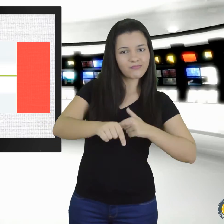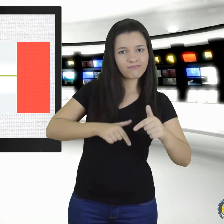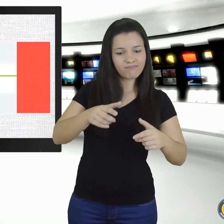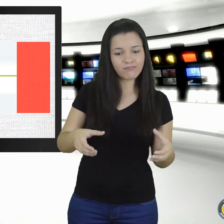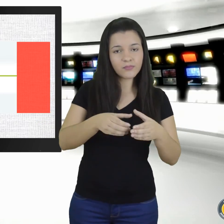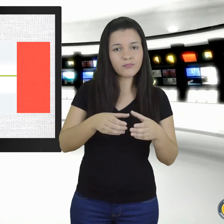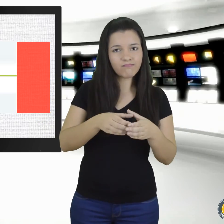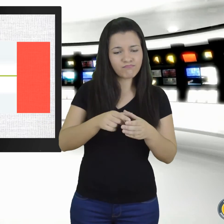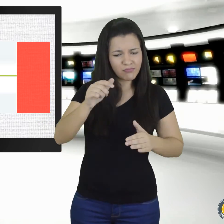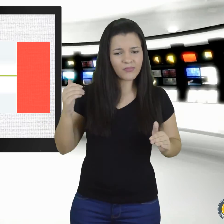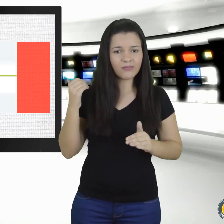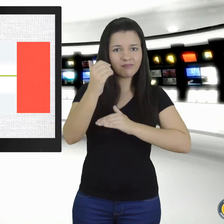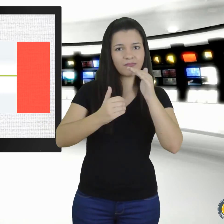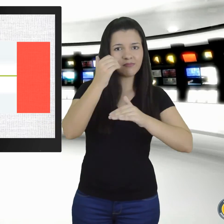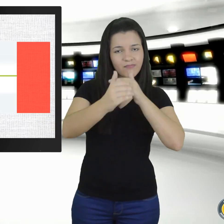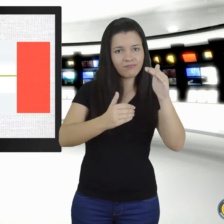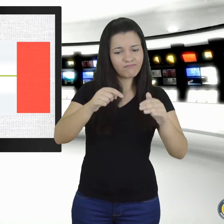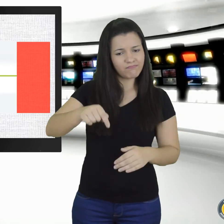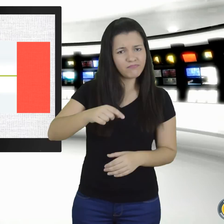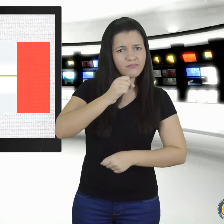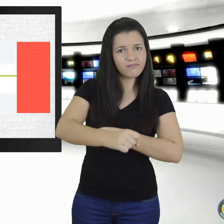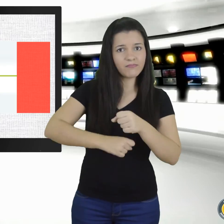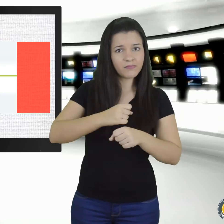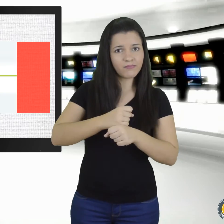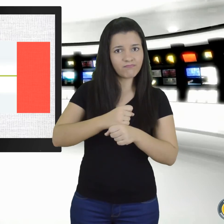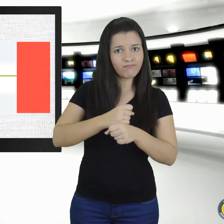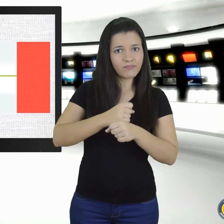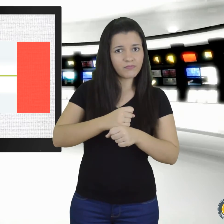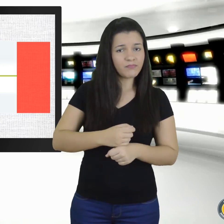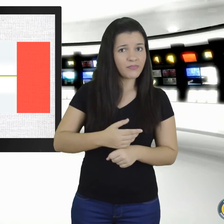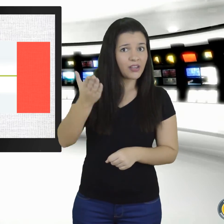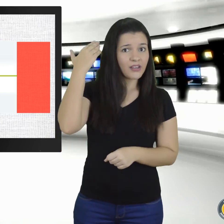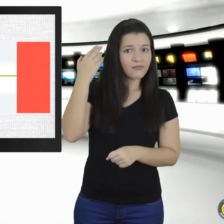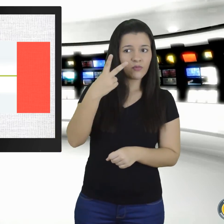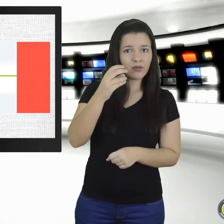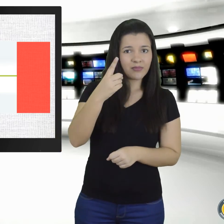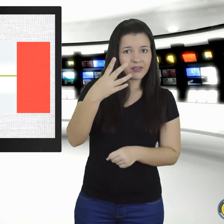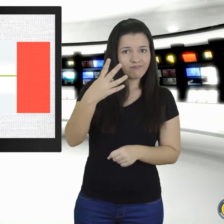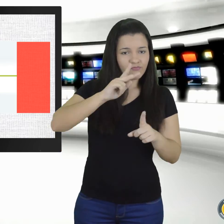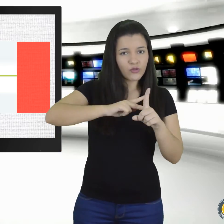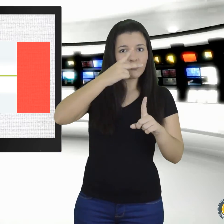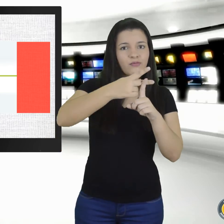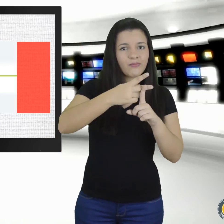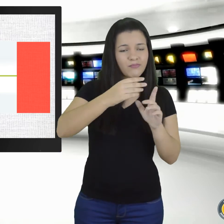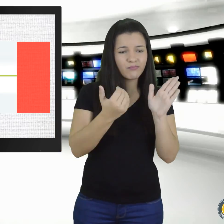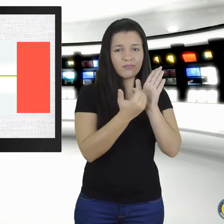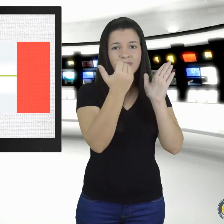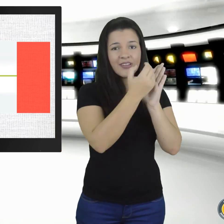disso, estamos conseguindo financiar as atividades e aumentar a equipe e o número de